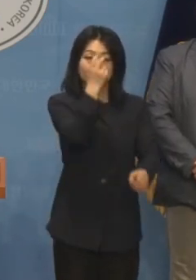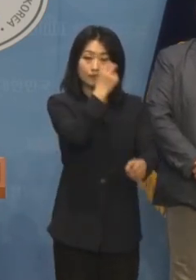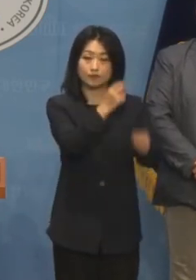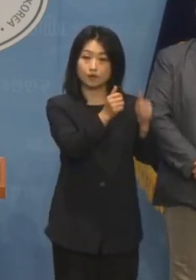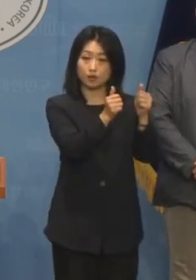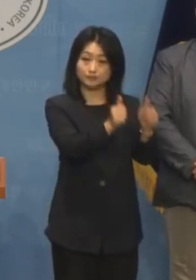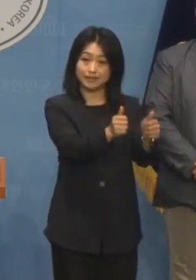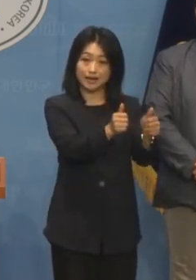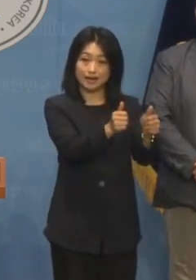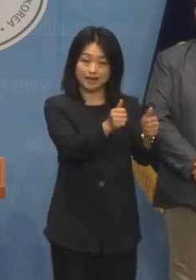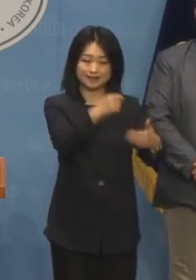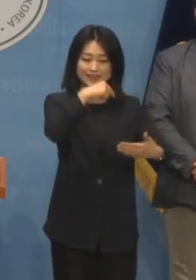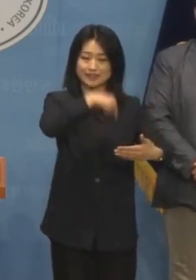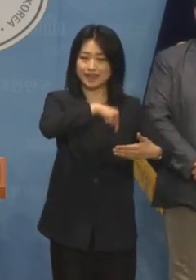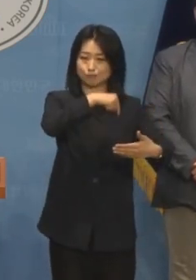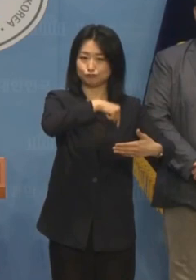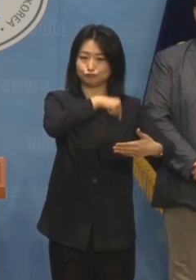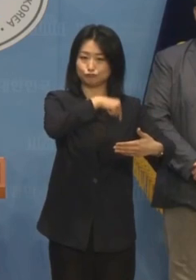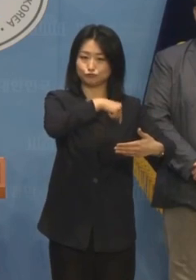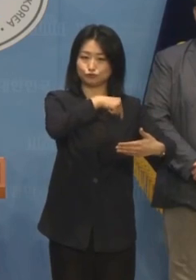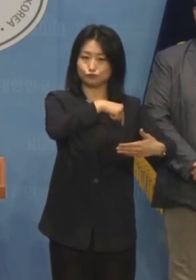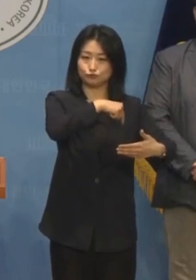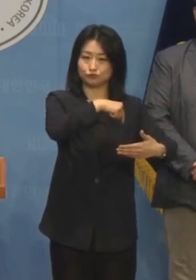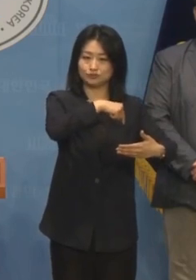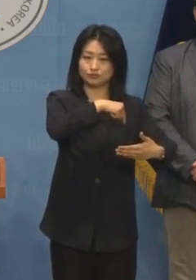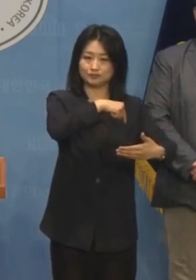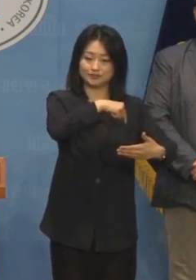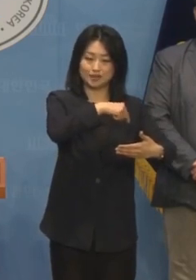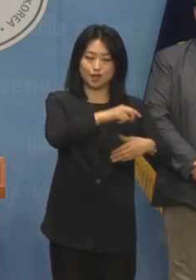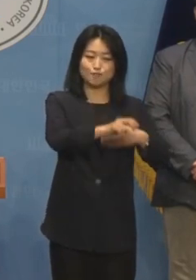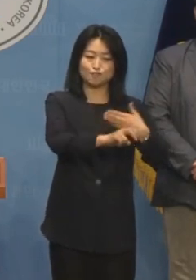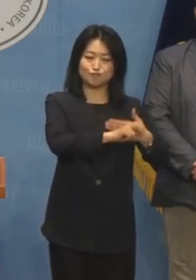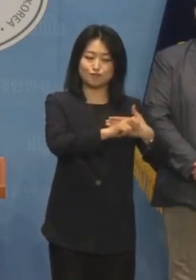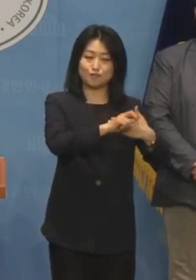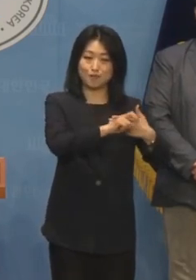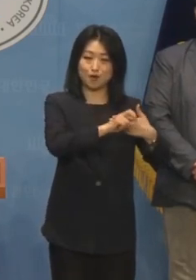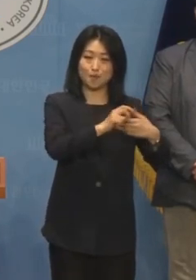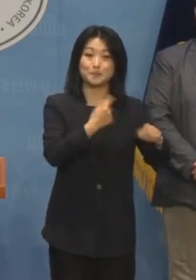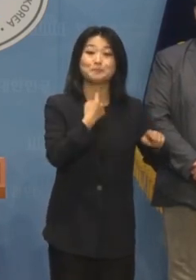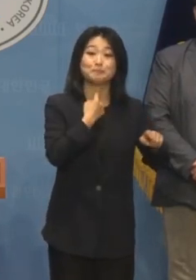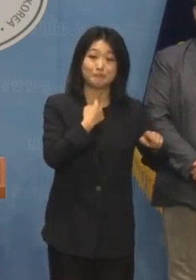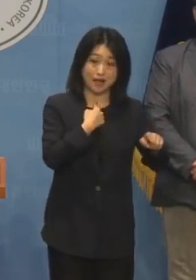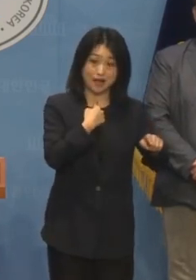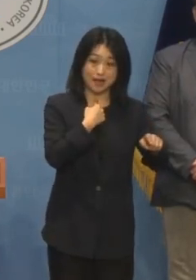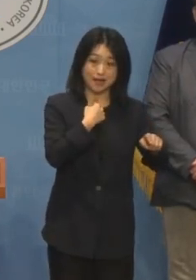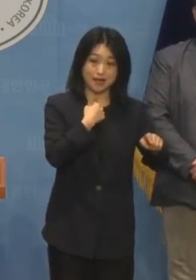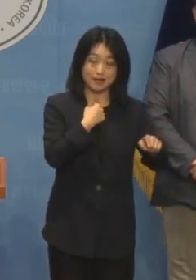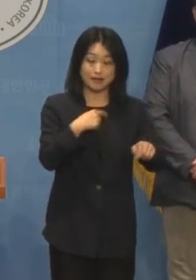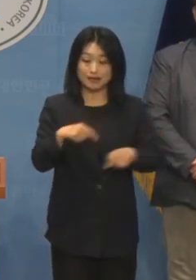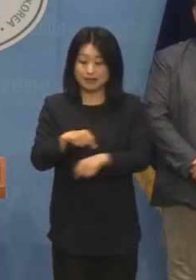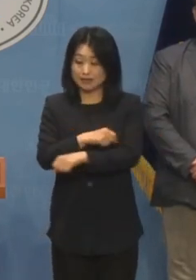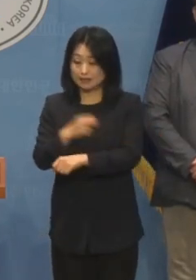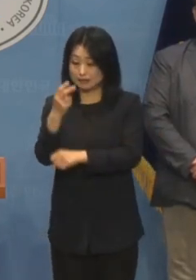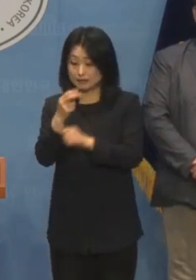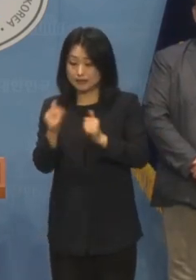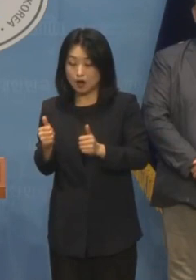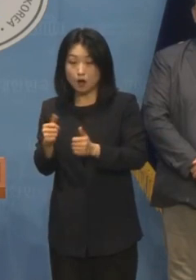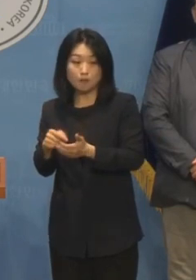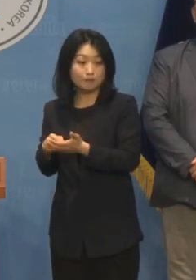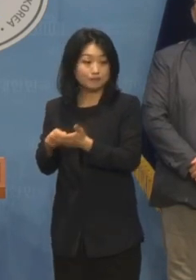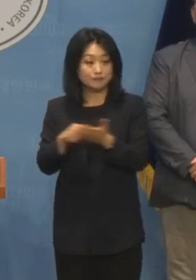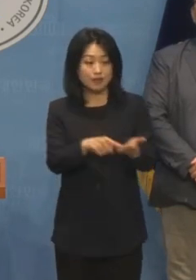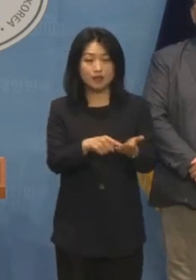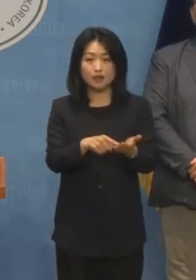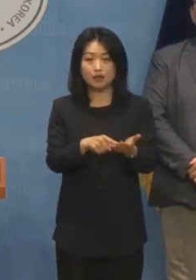검찰이 내부에서 범법 행위를 하고 이것을 특검으로 밝혀야 되는 이 지경까지